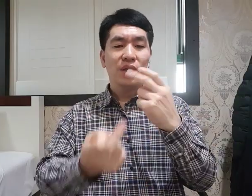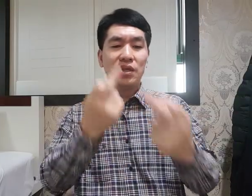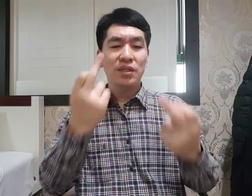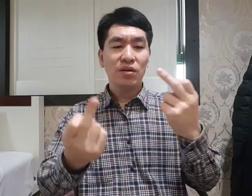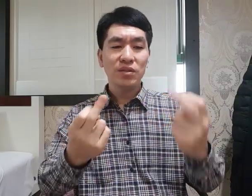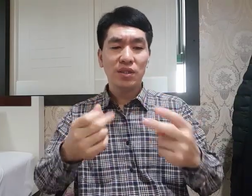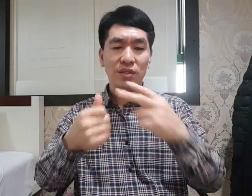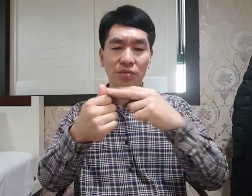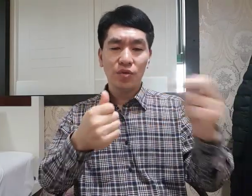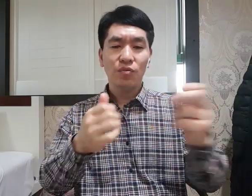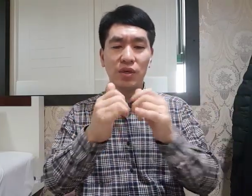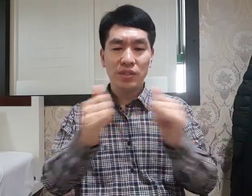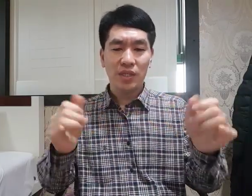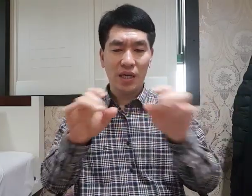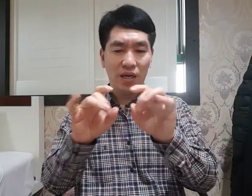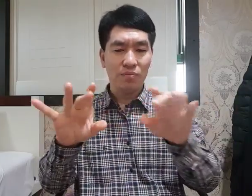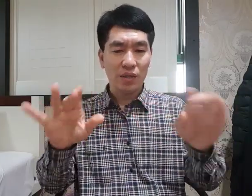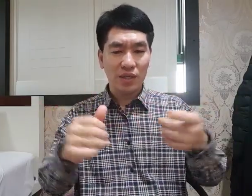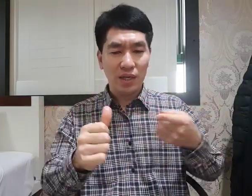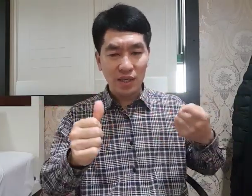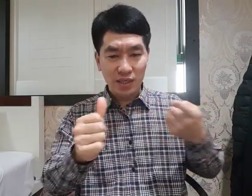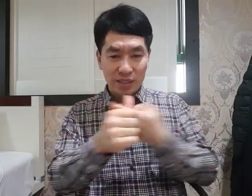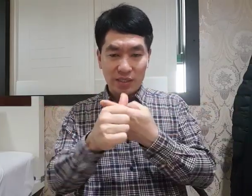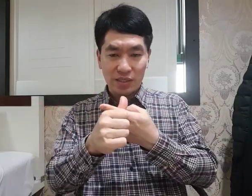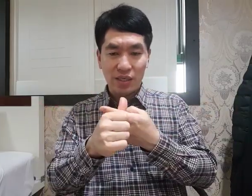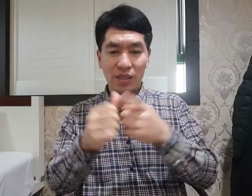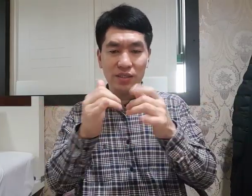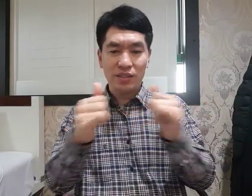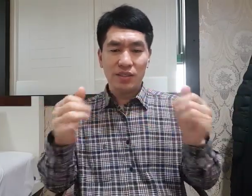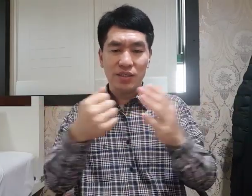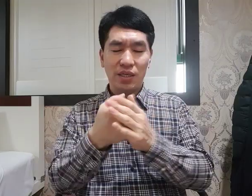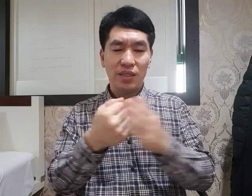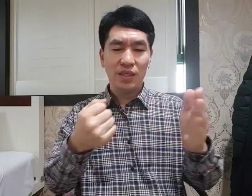그 형제를 미워하는 자마다 살인하는